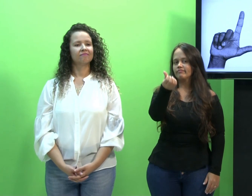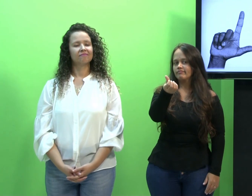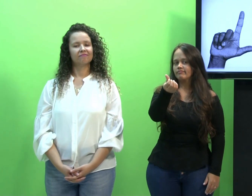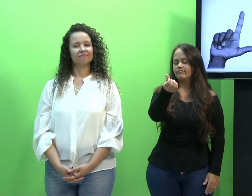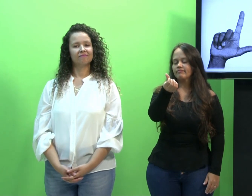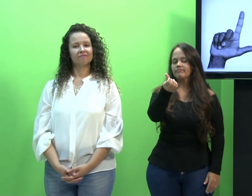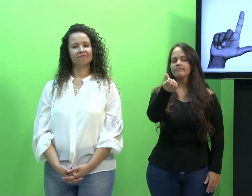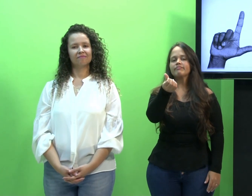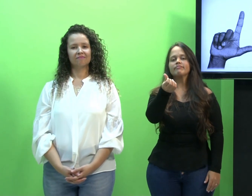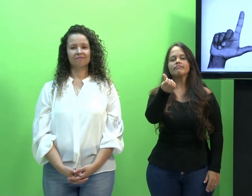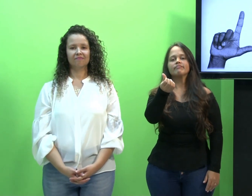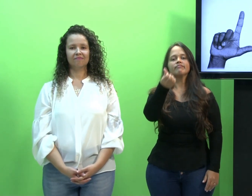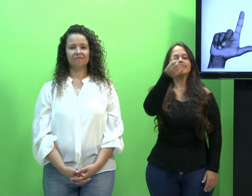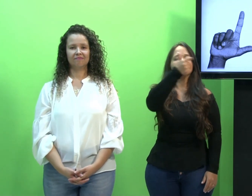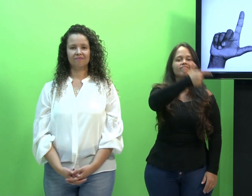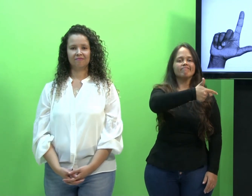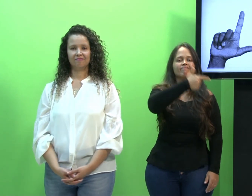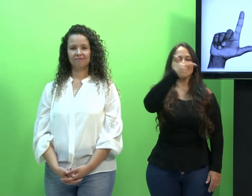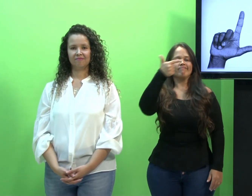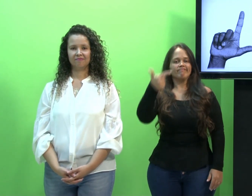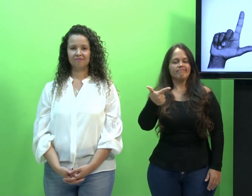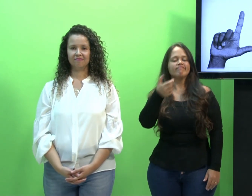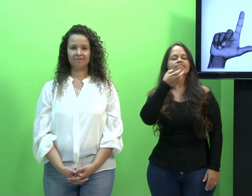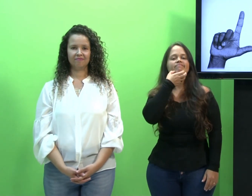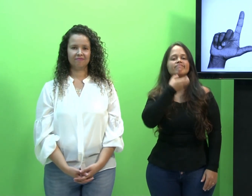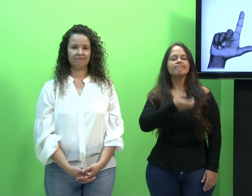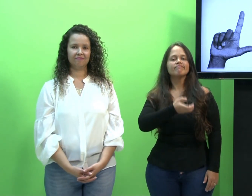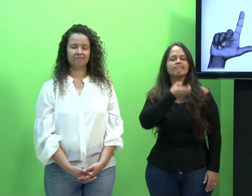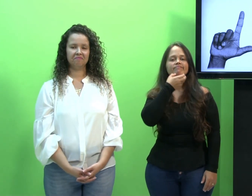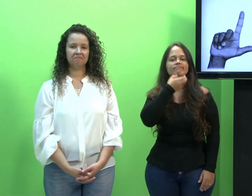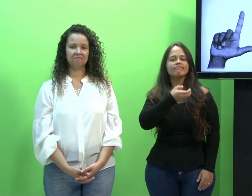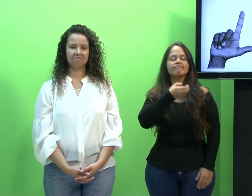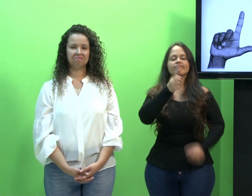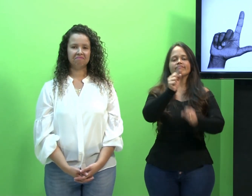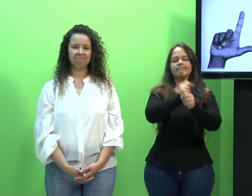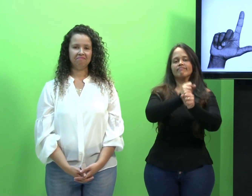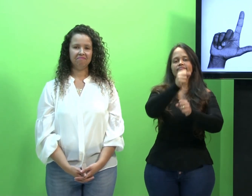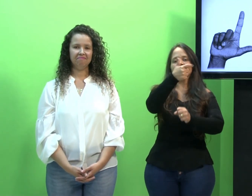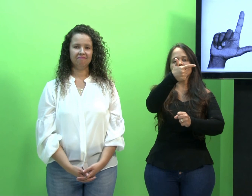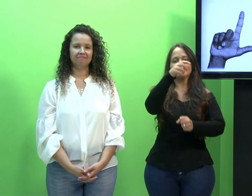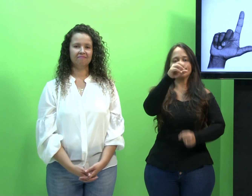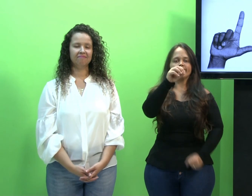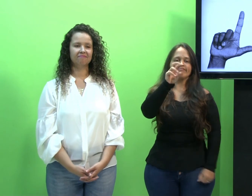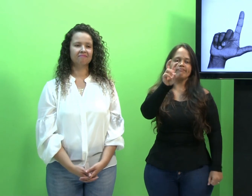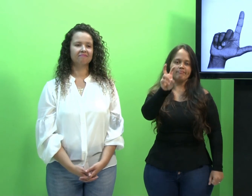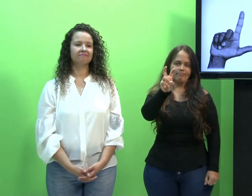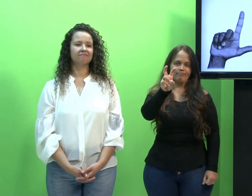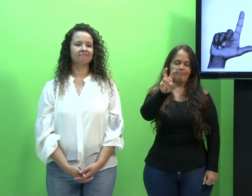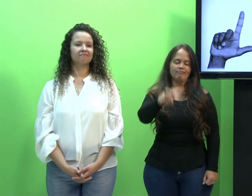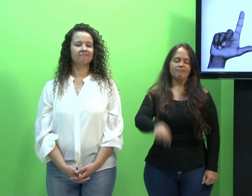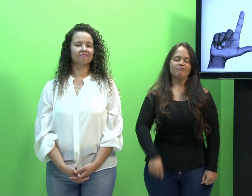5.626, de 22 de dezembro de 2005.